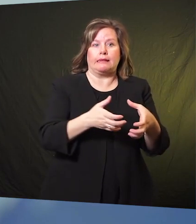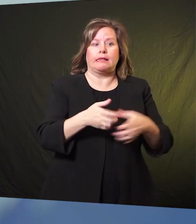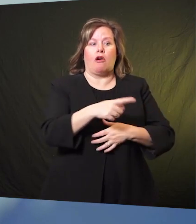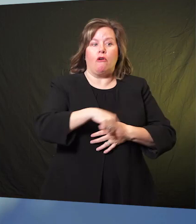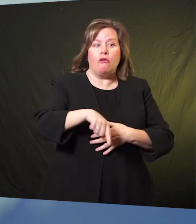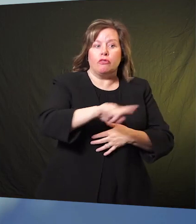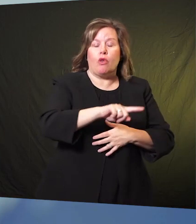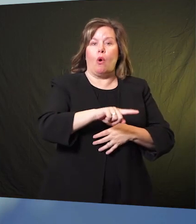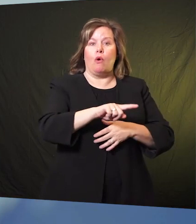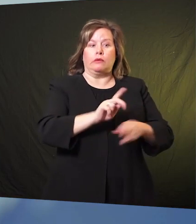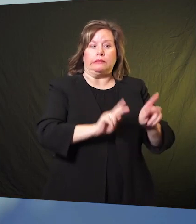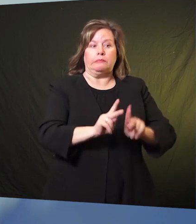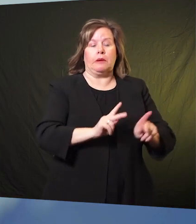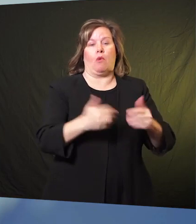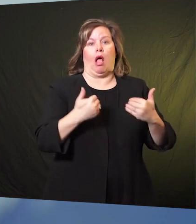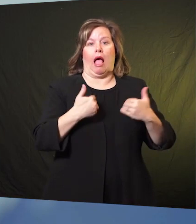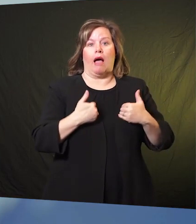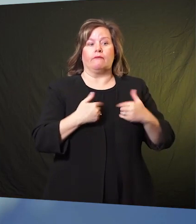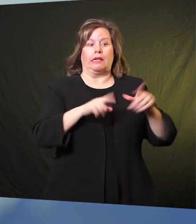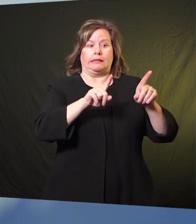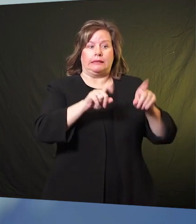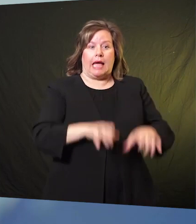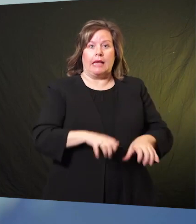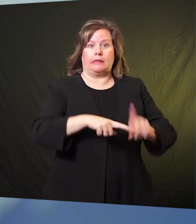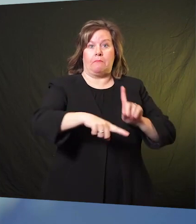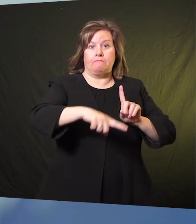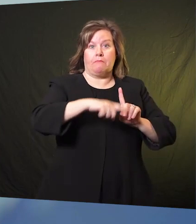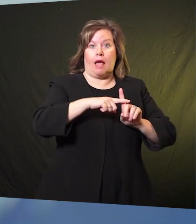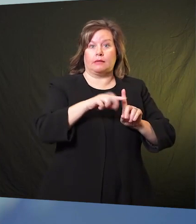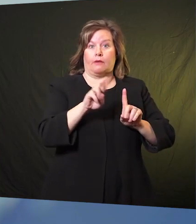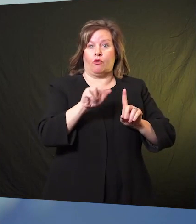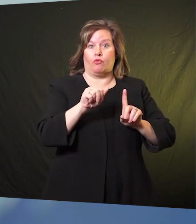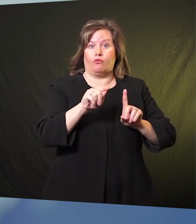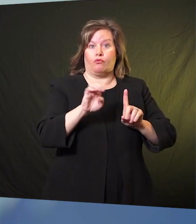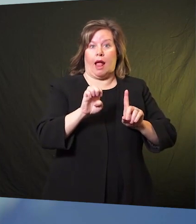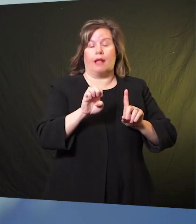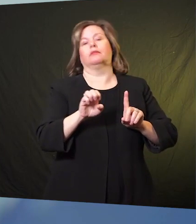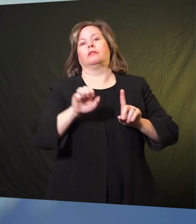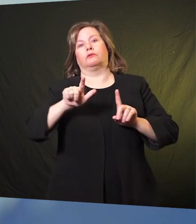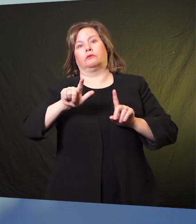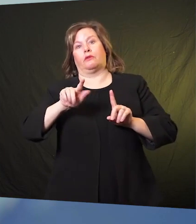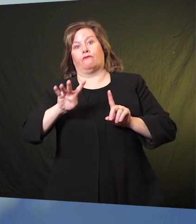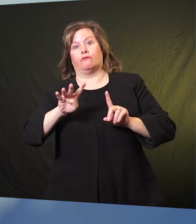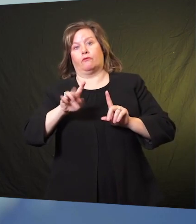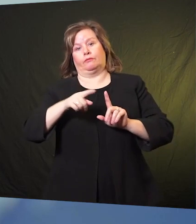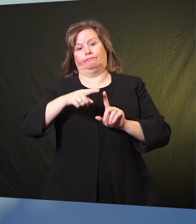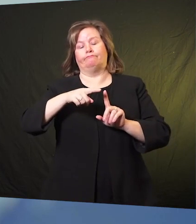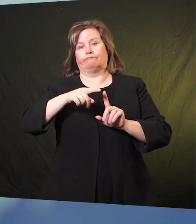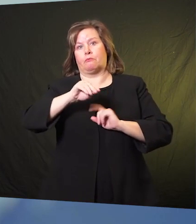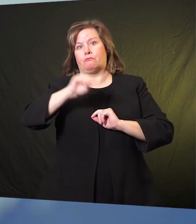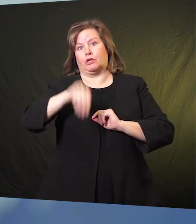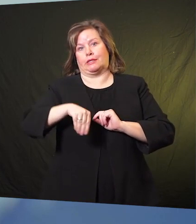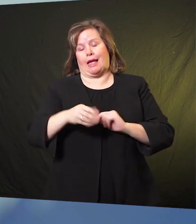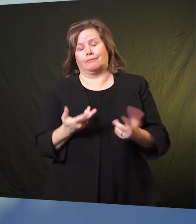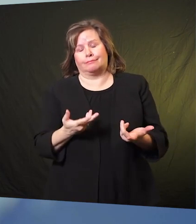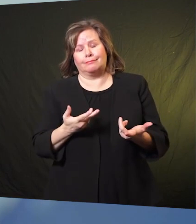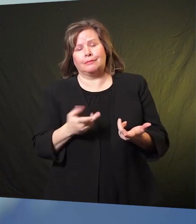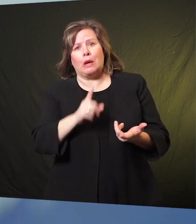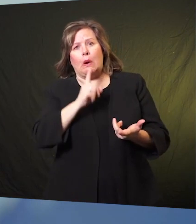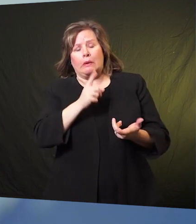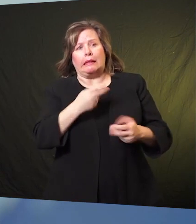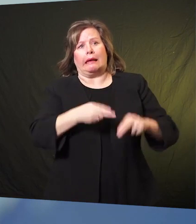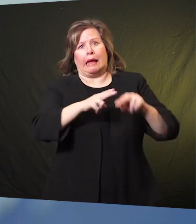30 por ciento y por lo que todos esos números están aumentando sabemos que no estamos en el pico